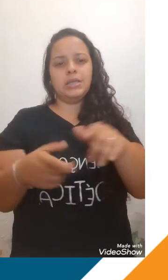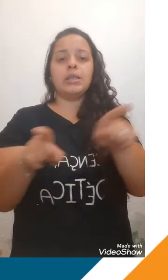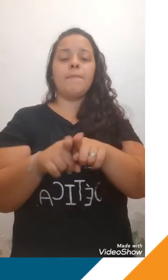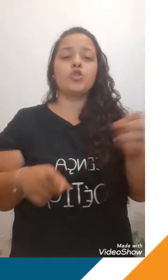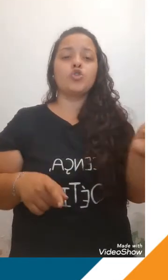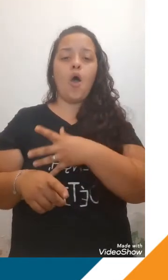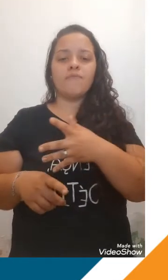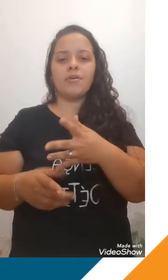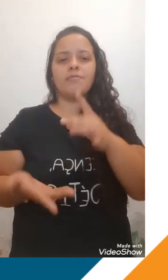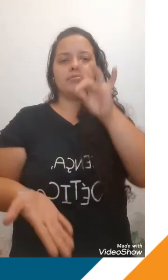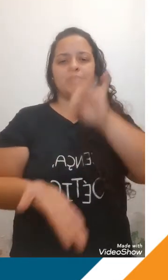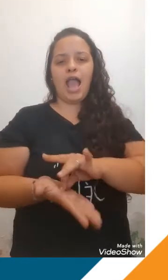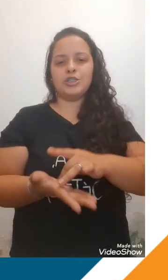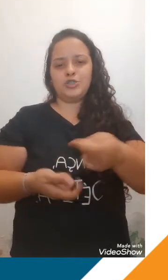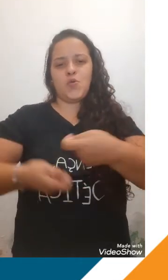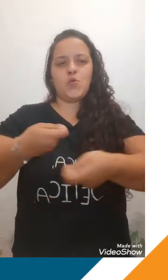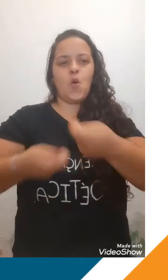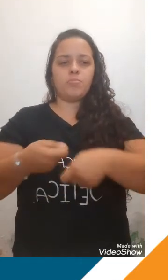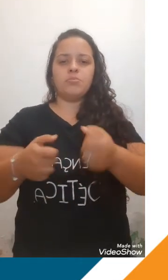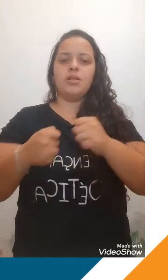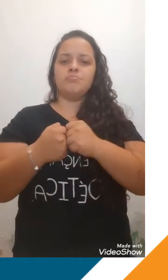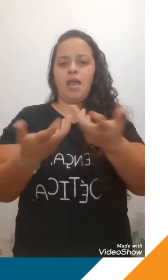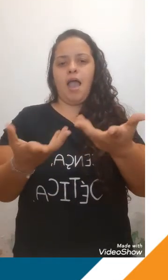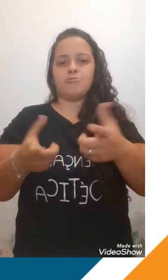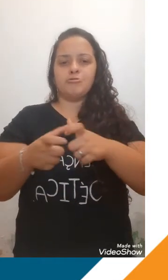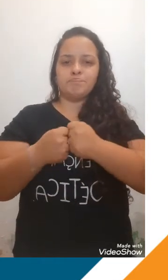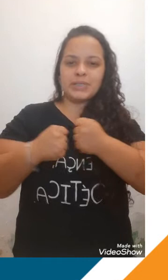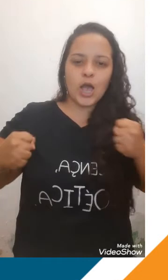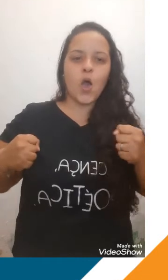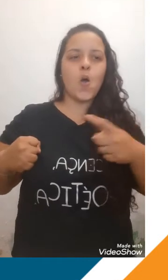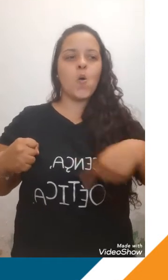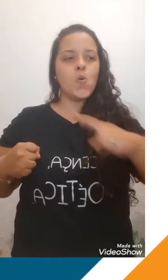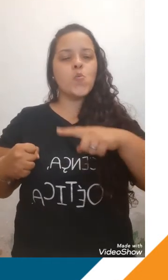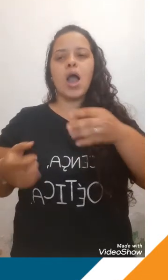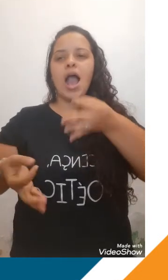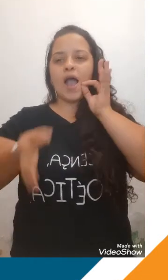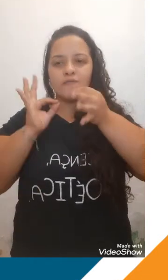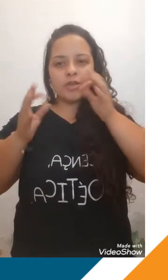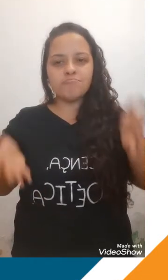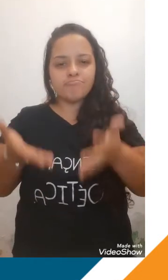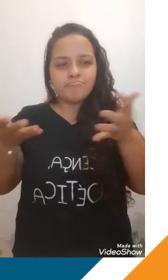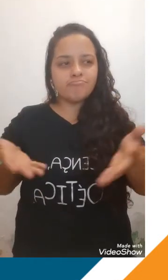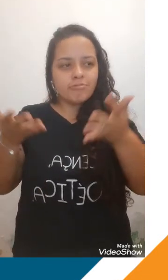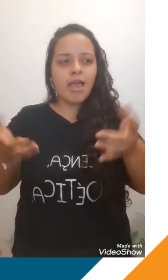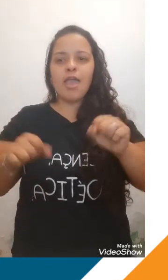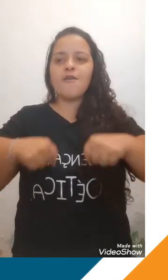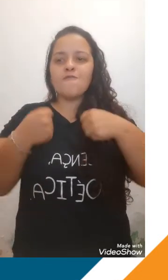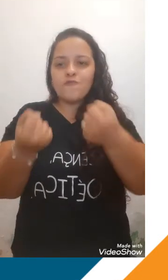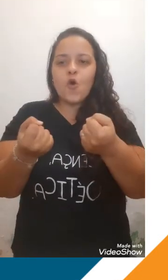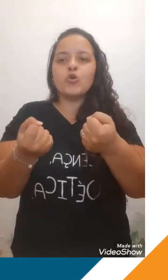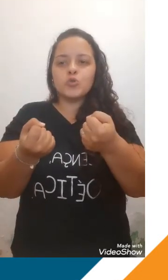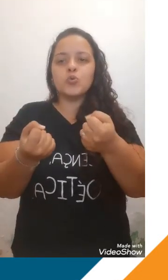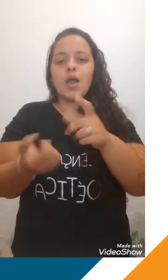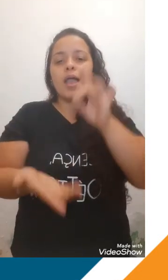por novas realidades econômicas. Que realidades são essas? A expansão da cultura cafeeira, que exigia um reforço das velhas realidades sociais.